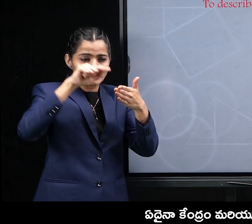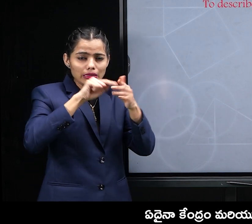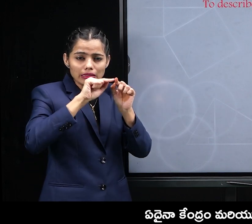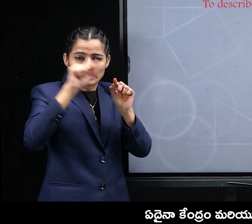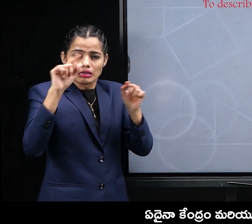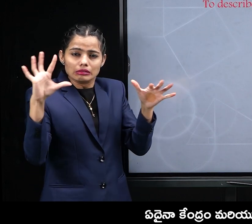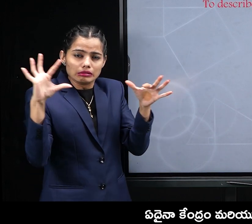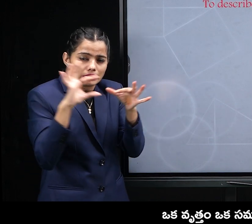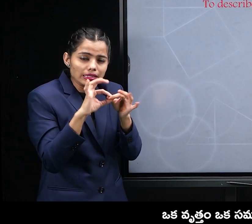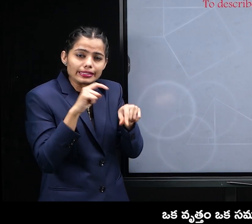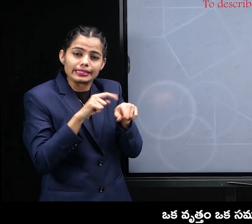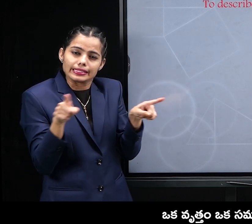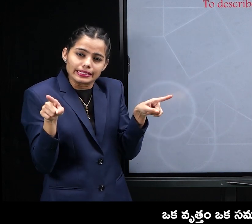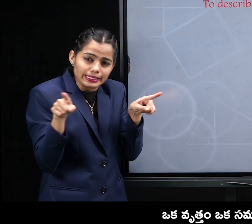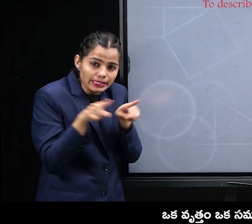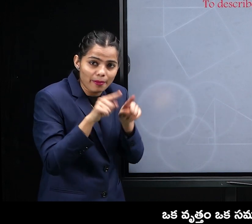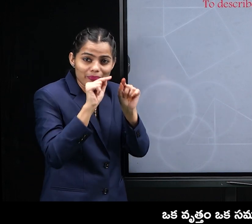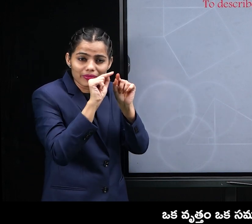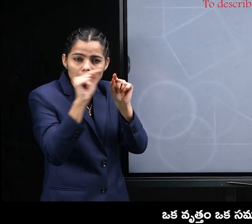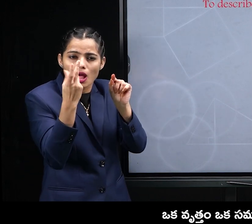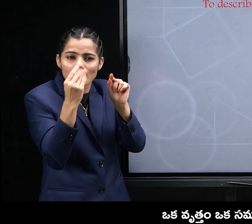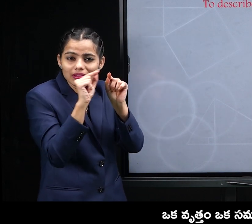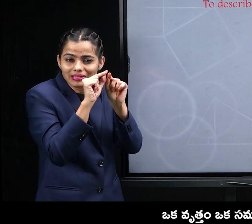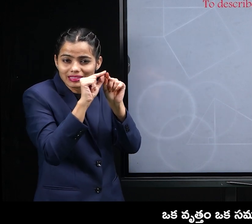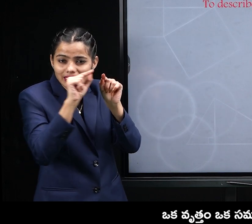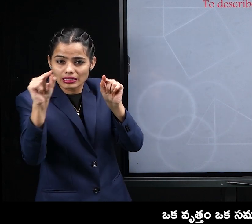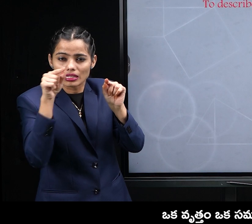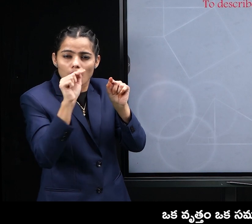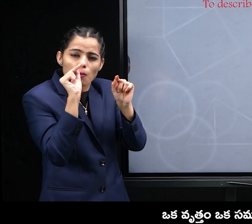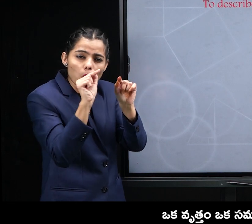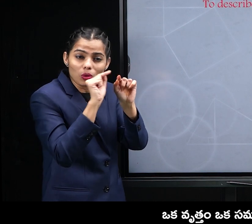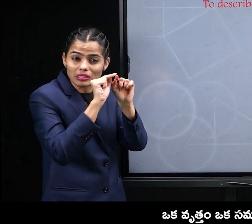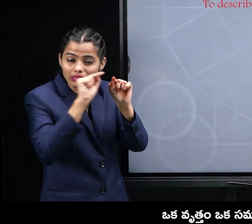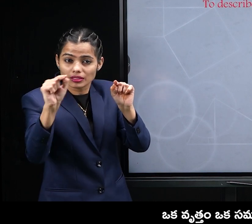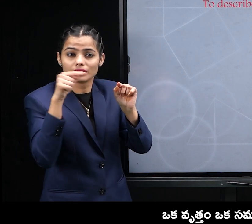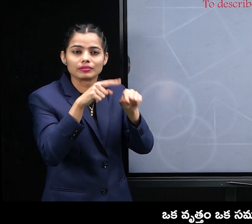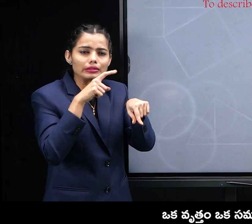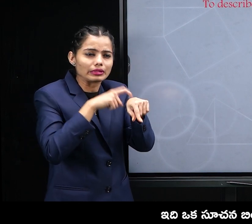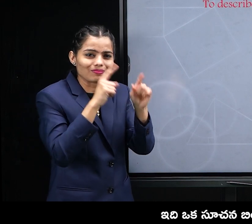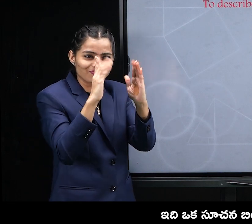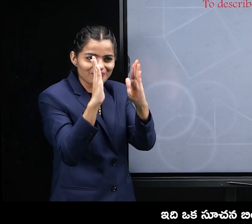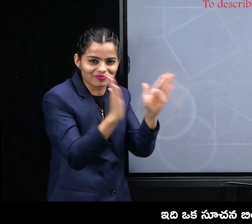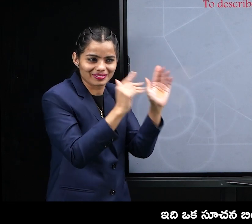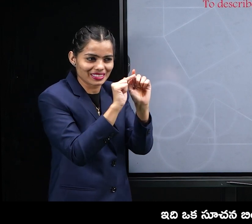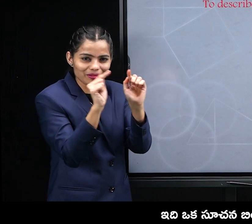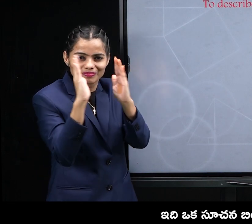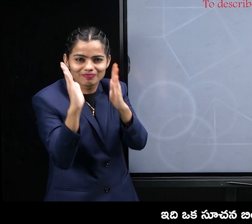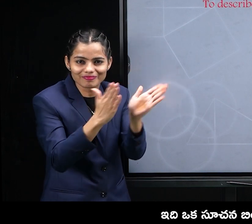विवरिंचडानिकी वोक वुरुत्तम् वोक समतल बोम्मगा परिगनिंच बड़त्तुंदी इदी वोका सूचन